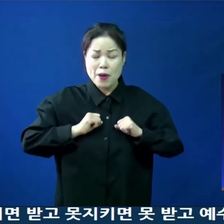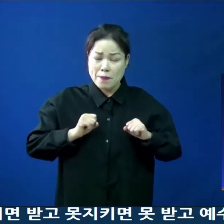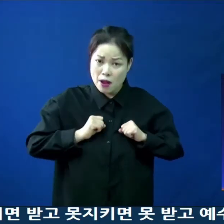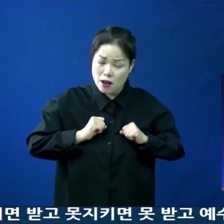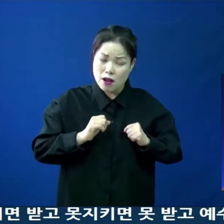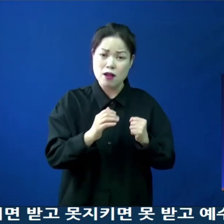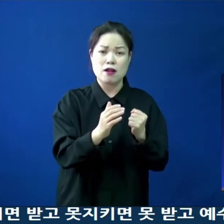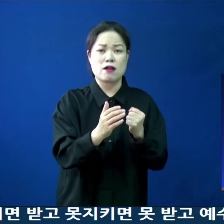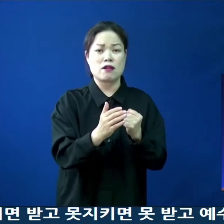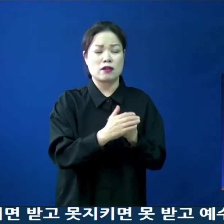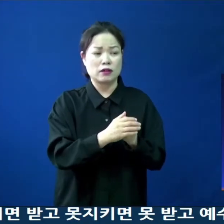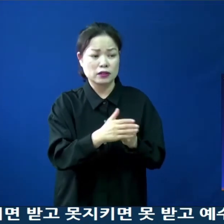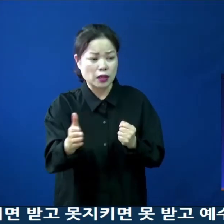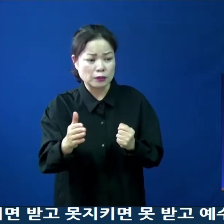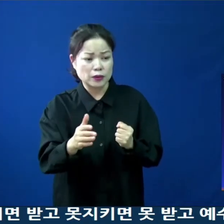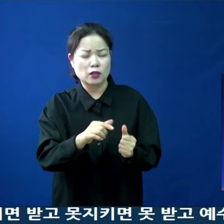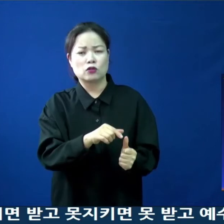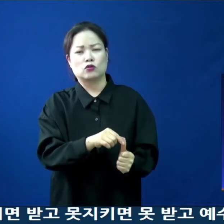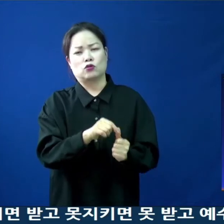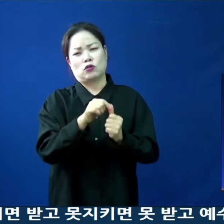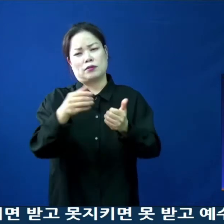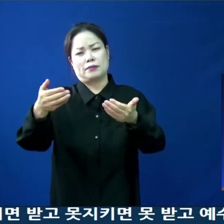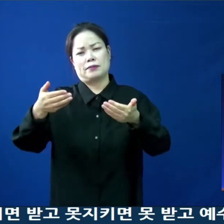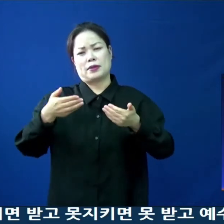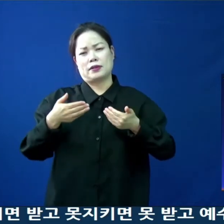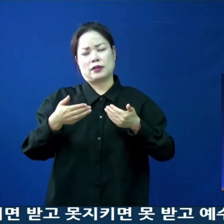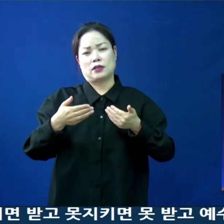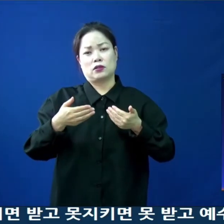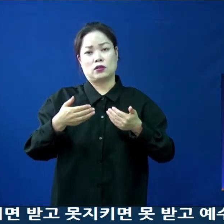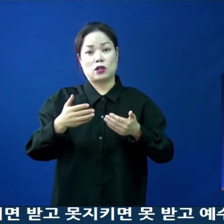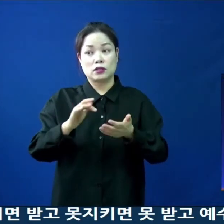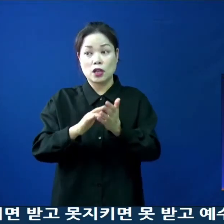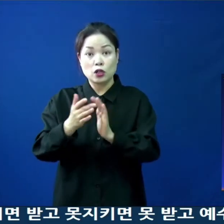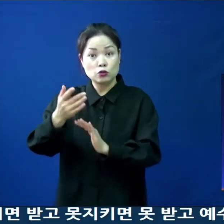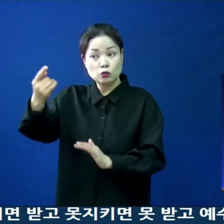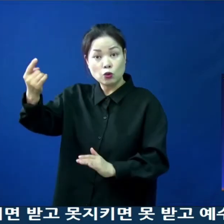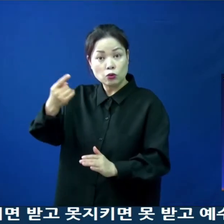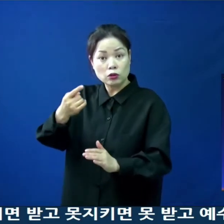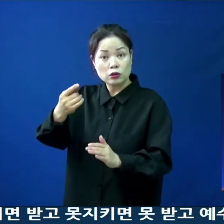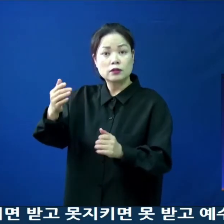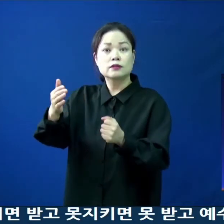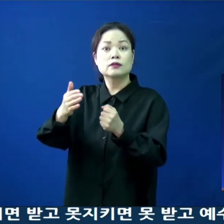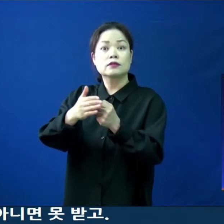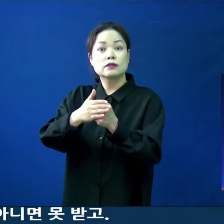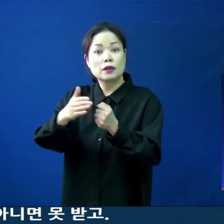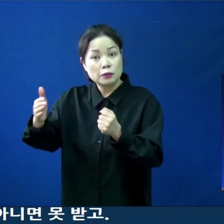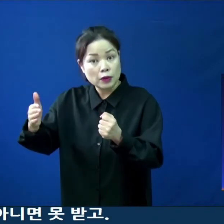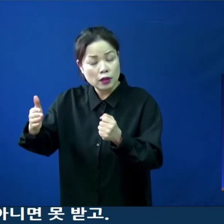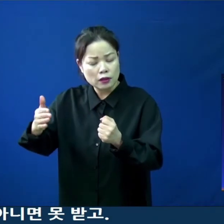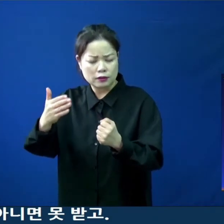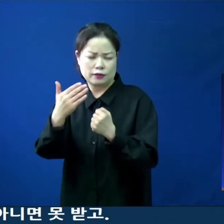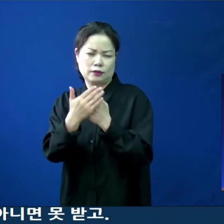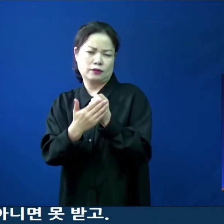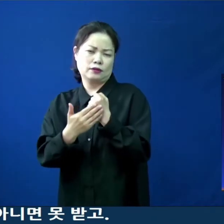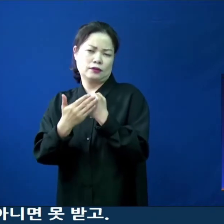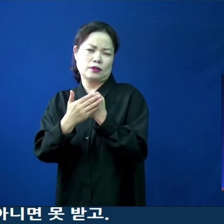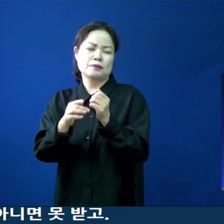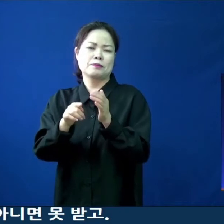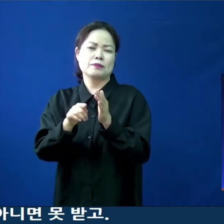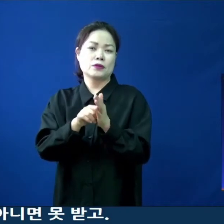노력해서 율법 지켜서 구원받았다는 거예요. 그리고 예수님이 오셔서 이제는 은혜로,